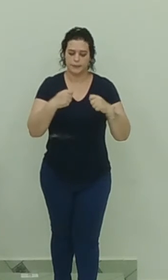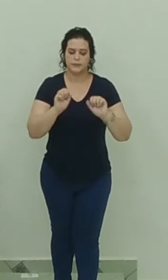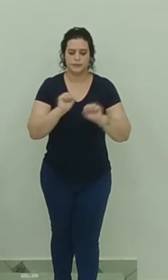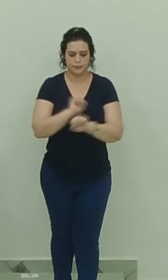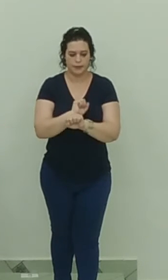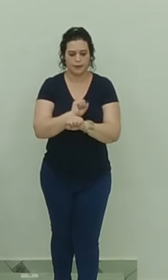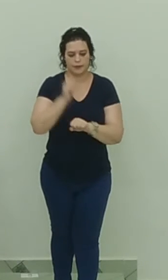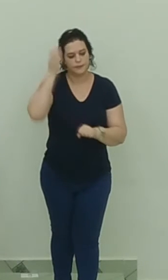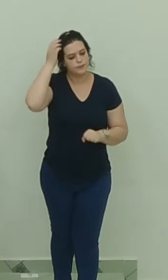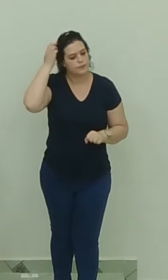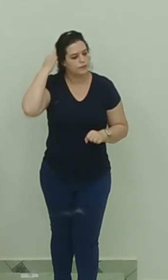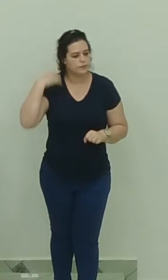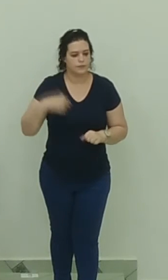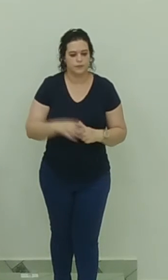Deus.